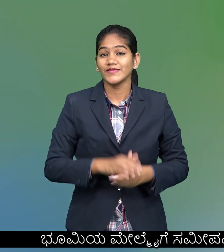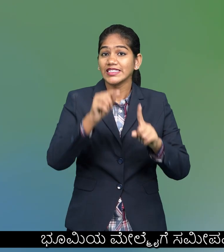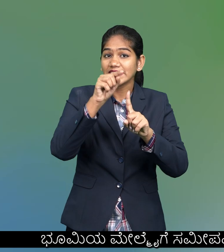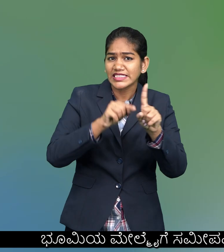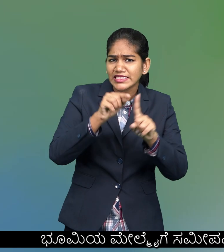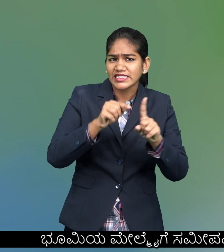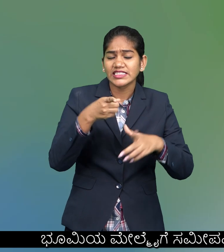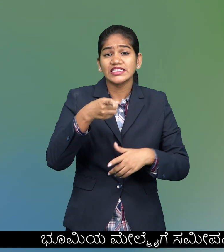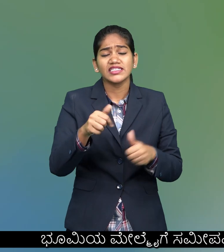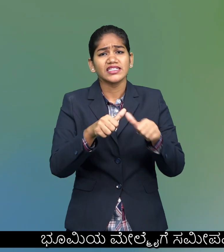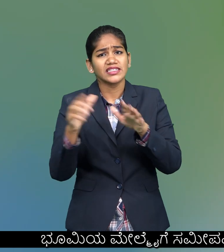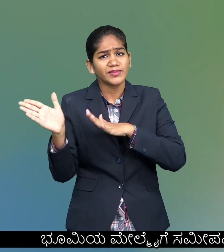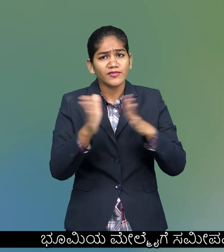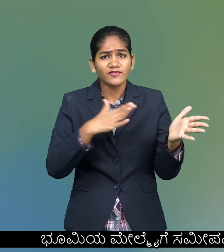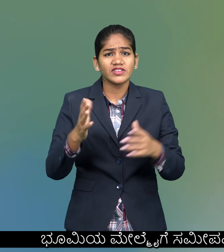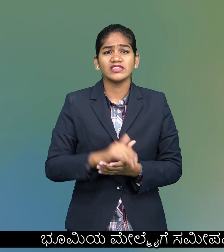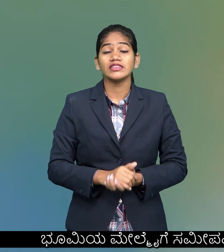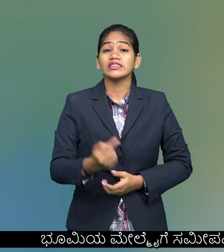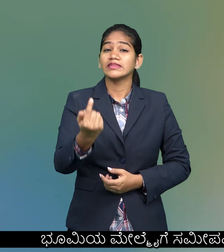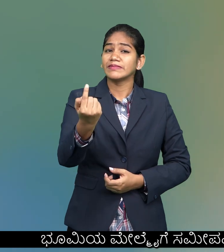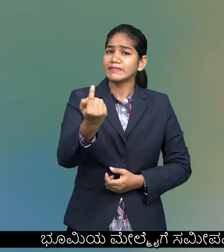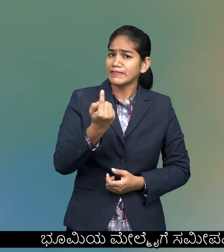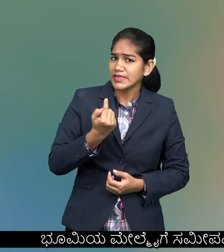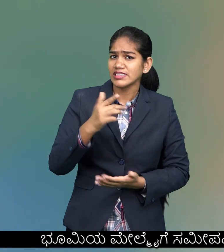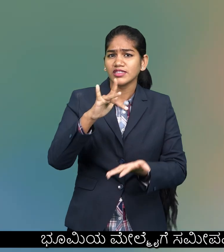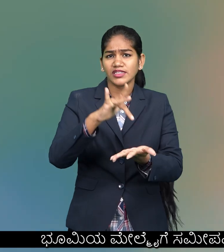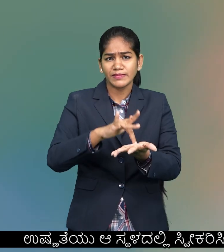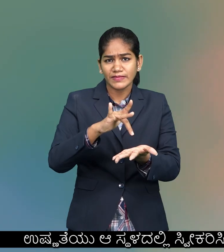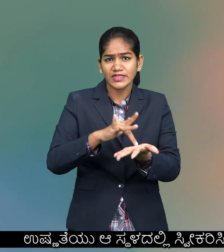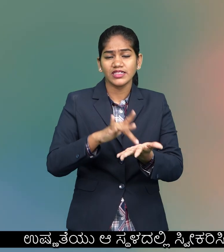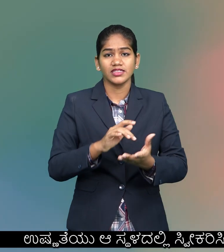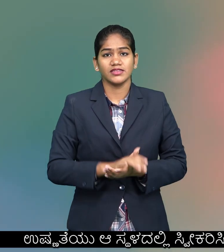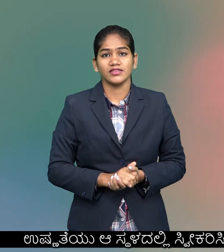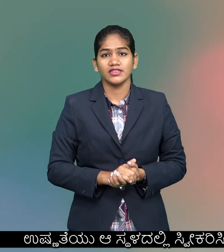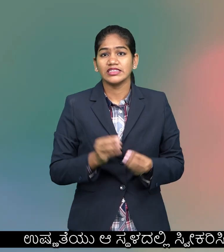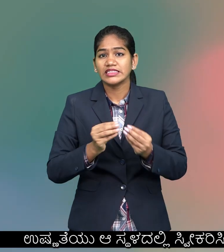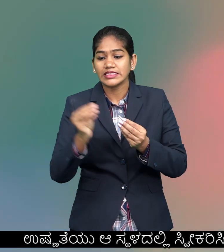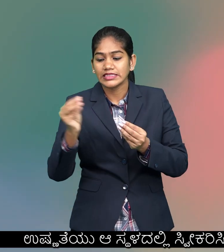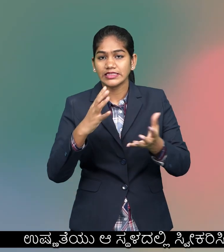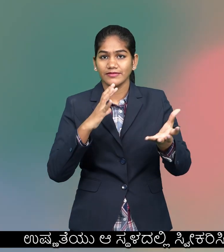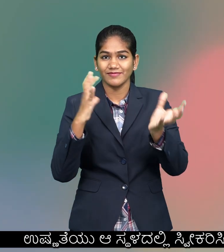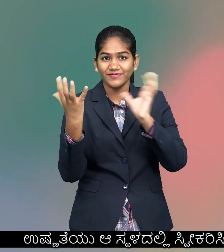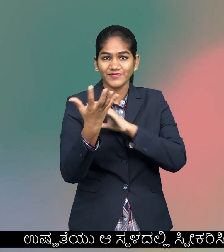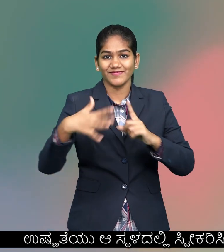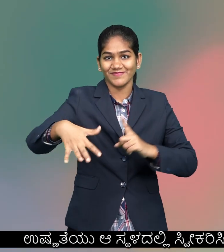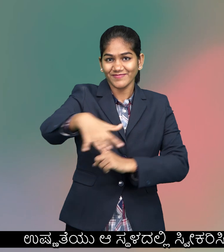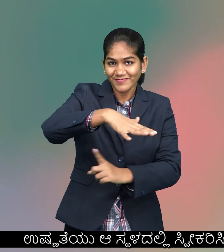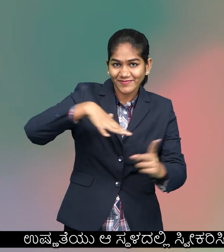ಭೂಮಿಯ ಮೇಲ್ಮೈಗೆ ಸಮೀಪವಿರುವ ನಿರ್ದಿಷ್ಟ ಸ್ಥಳದಲ್ಲಿ ವಾತಾವರಣದ ಉಷ್ಣತೆಯು ಆ ಸ್ಥಳದಲ್ಲಿ ಸ್ವೀಕರಿಸಿದ ಇನ್ಸುಲೇಷನ್